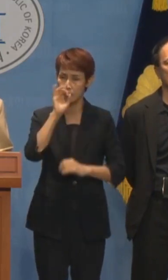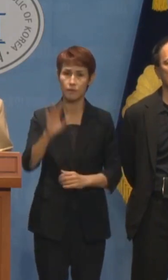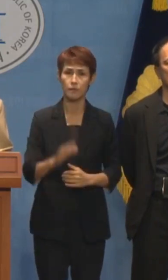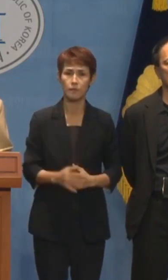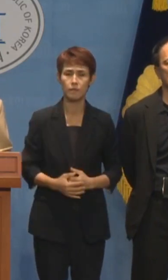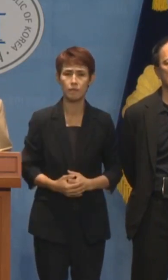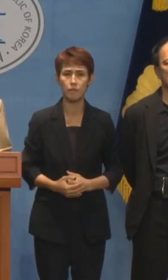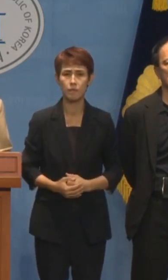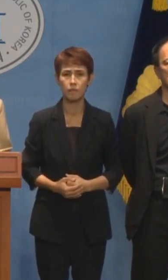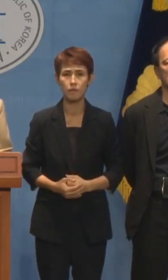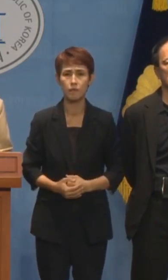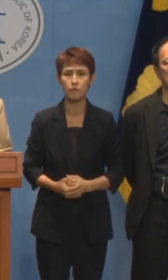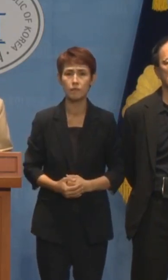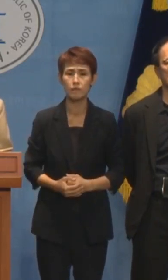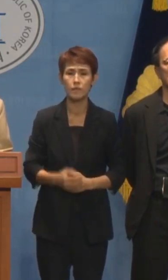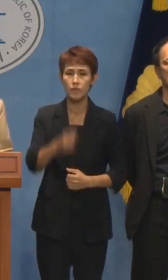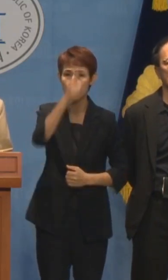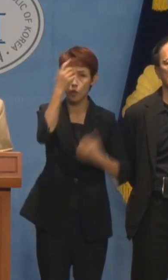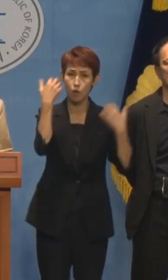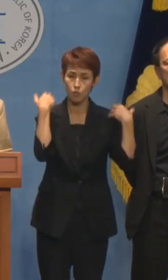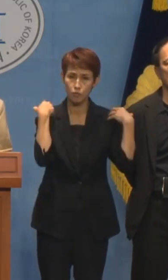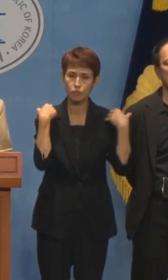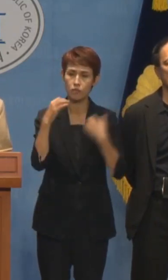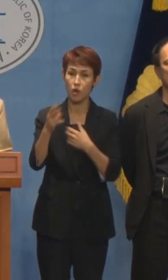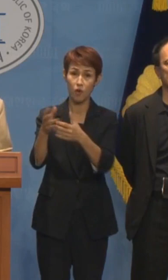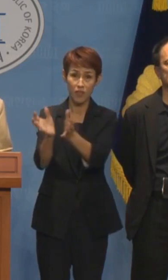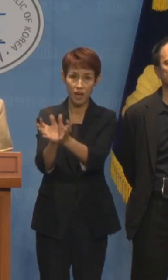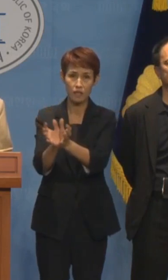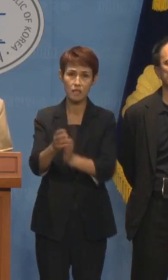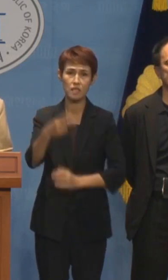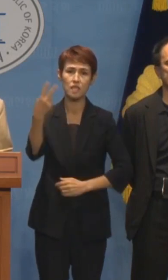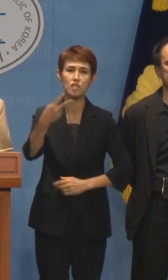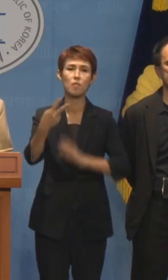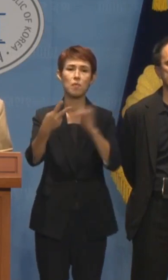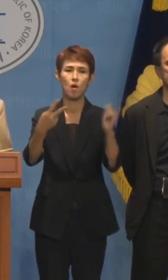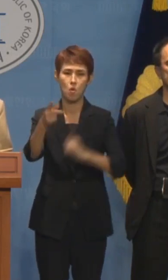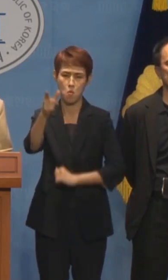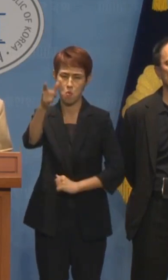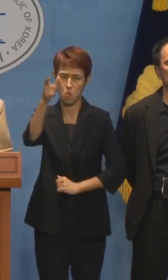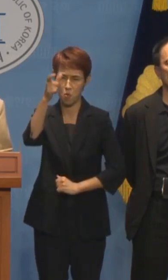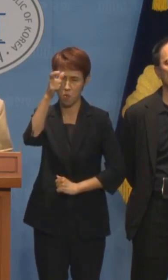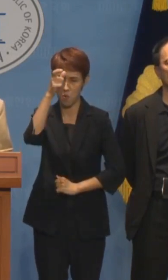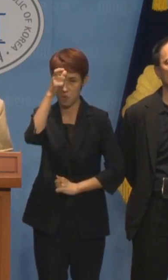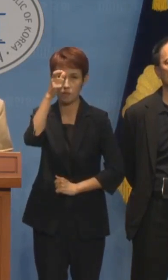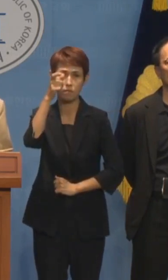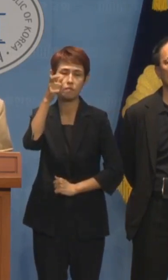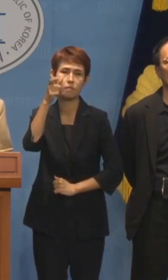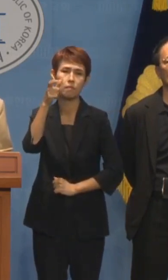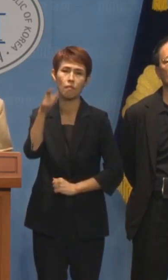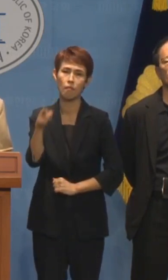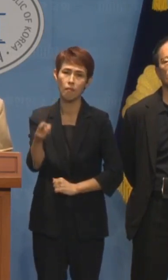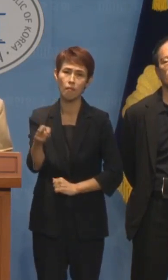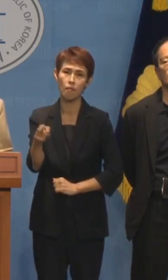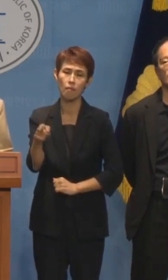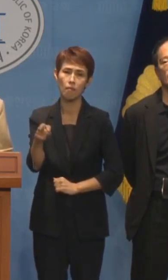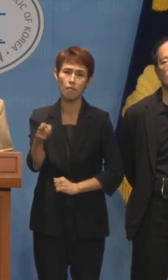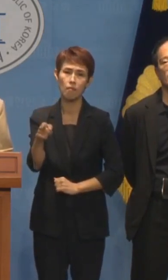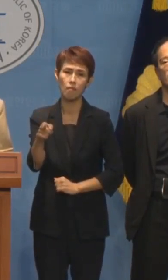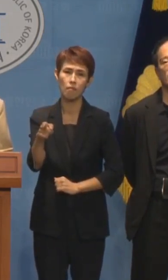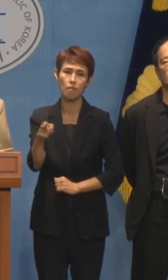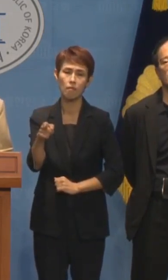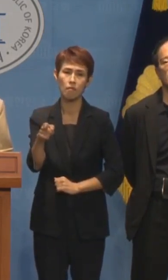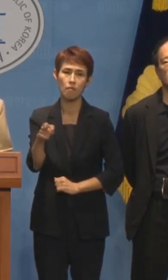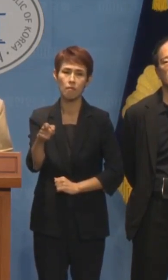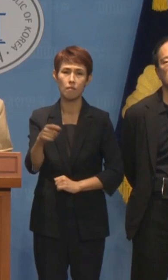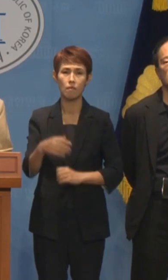것입니다 그동안 정부와 여당은 2명이라는 무리한 정원 규모를 설정해 밀어붙이고 독선적이고